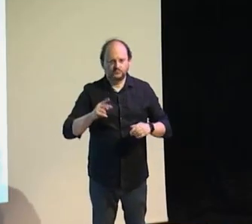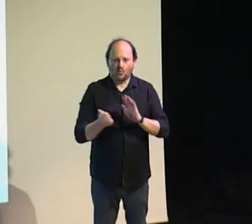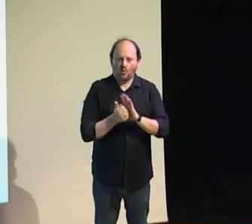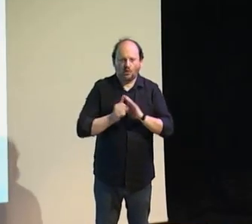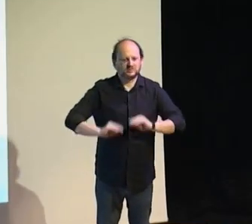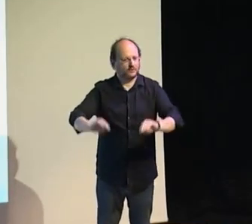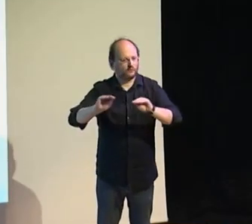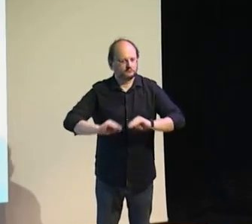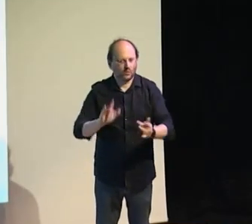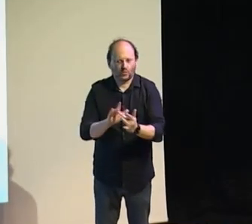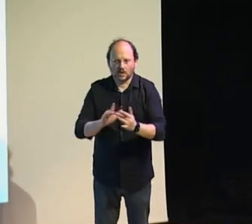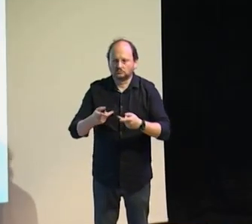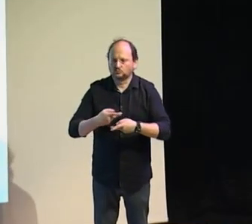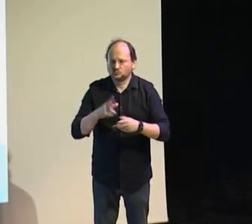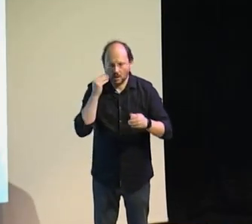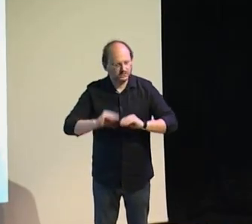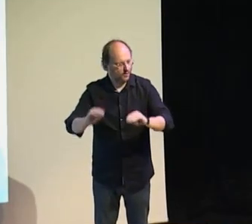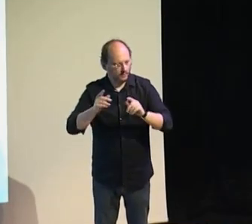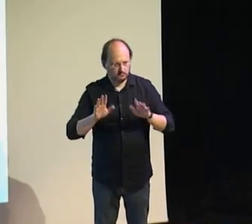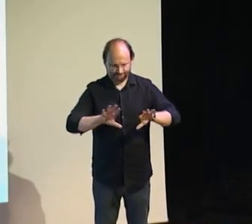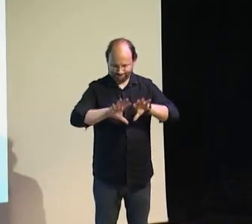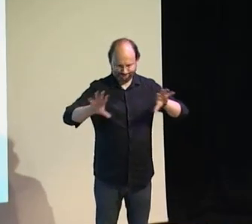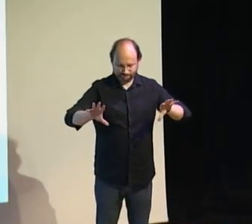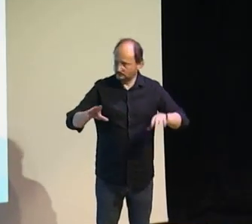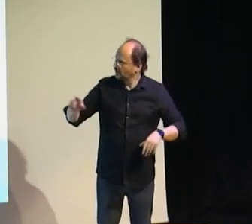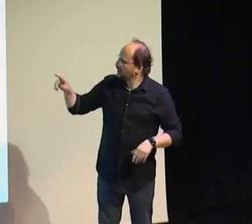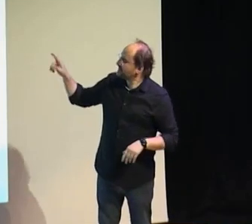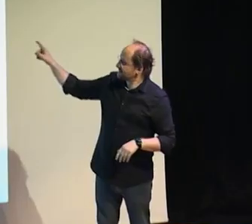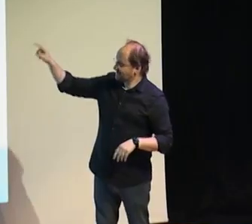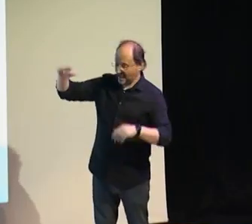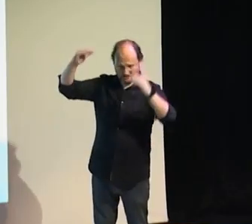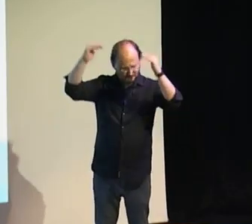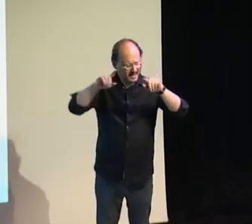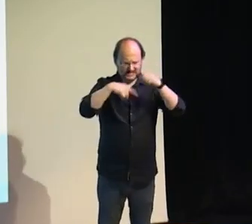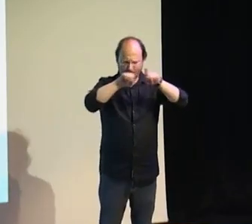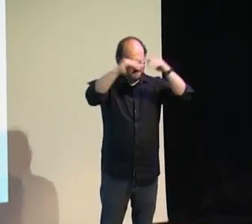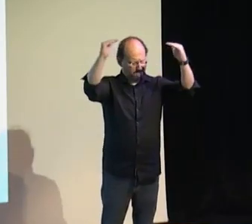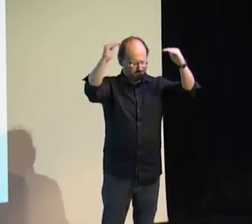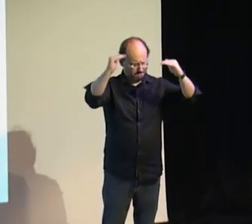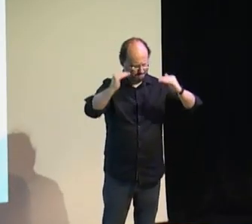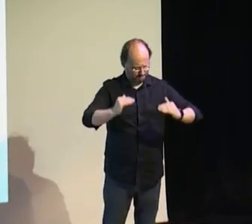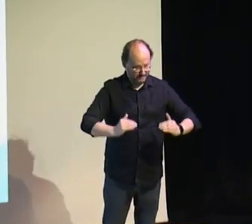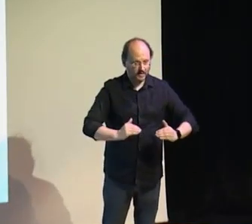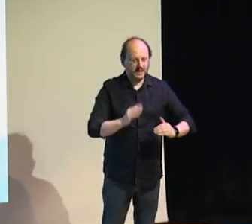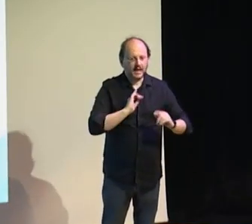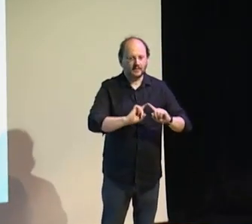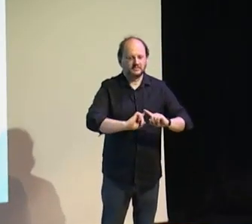et des moines dans la colonne de gauche qui étaient plus dans l'enseignement, qui étaient plus dans la relation avec d'autres humains. Et donc j'ai fait un